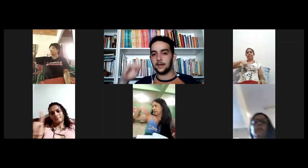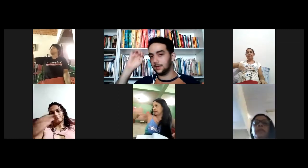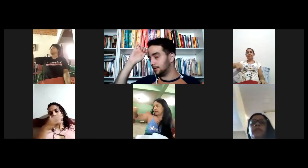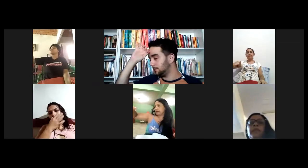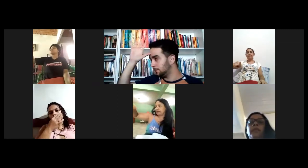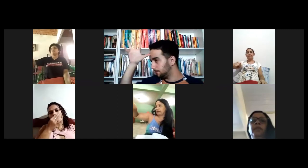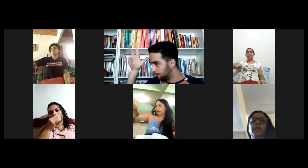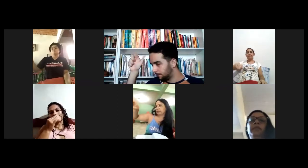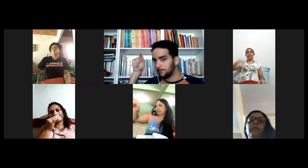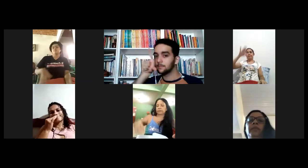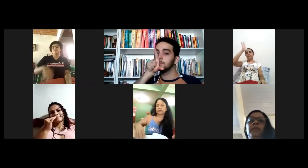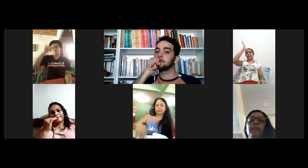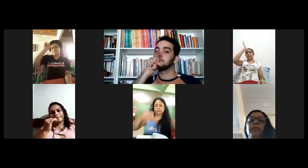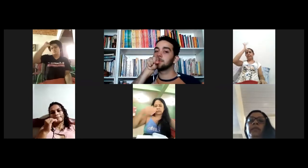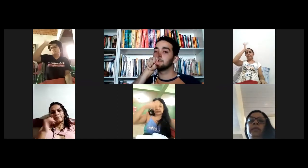galinha,